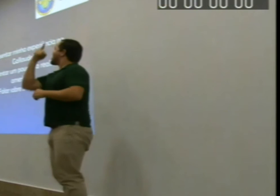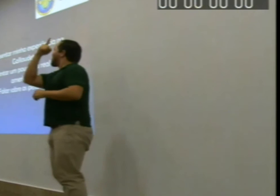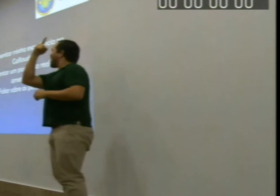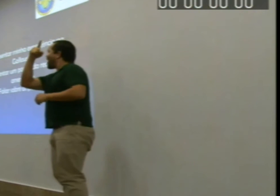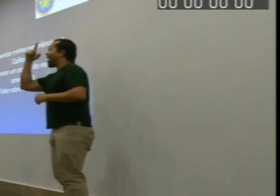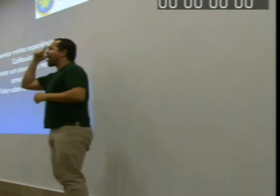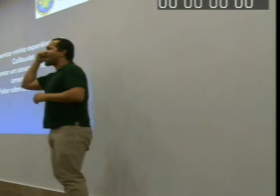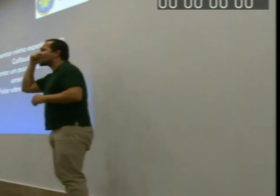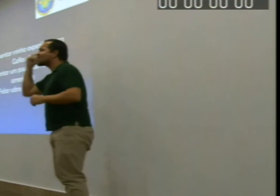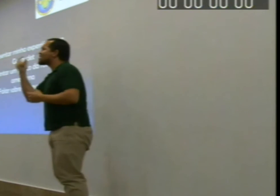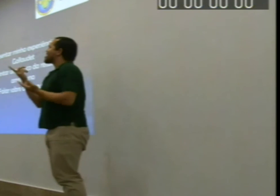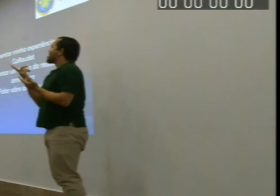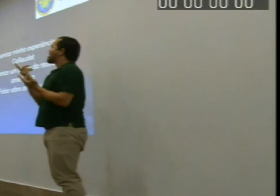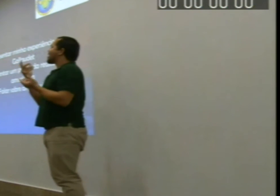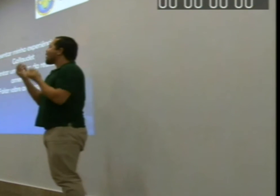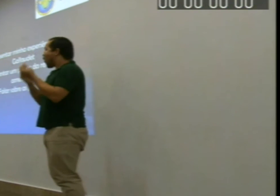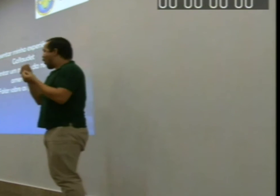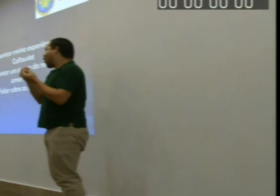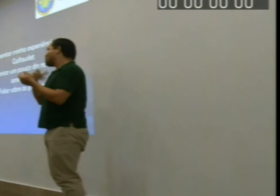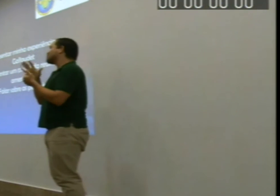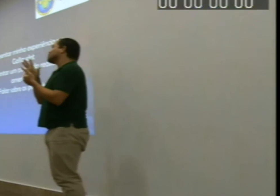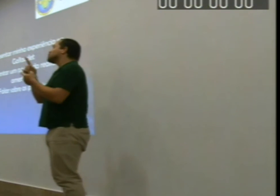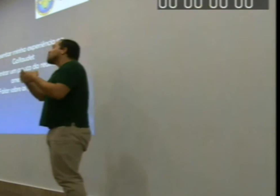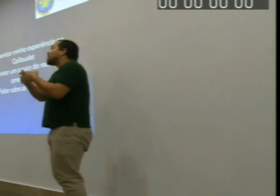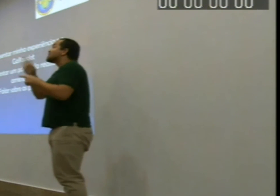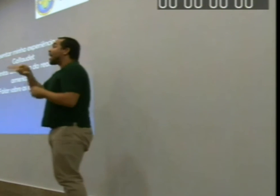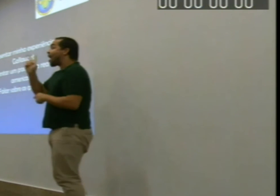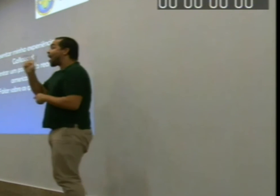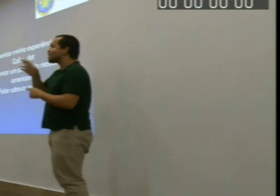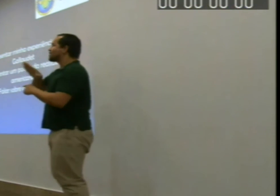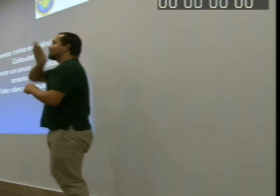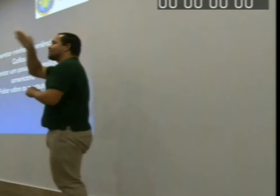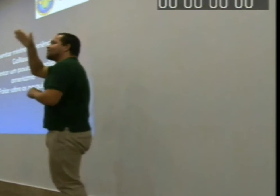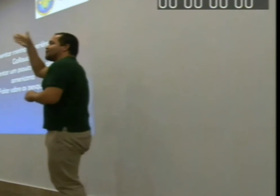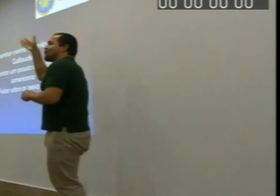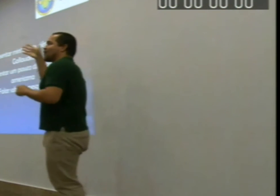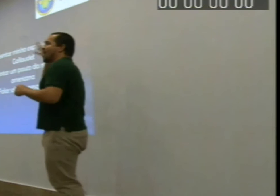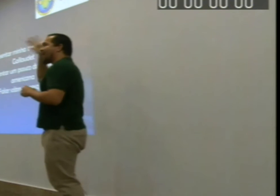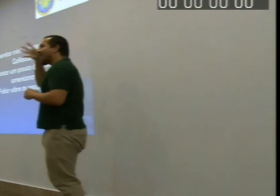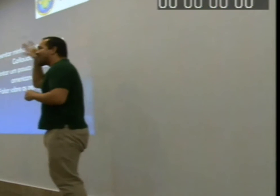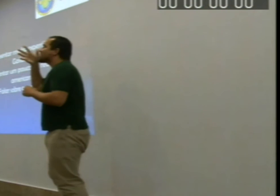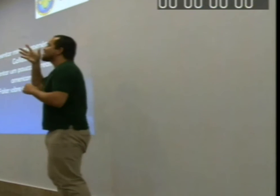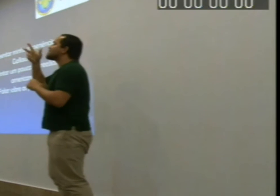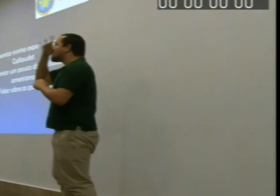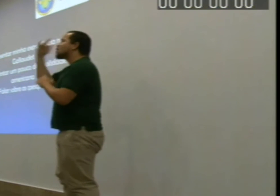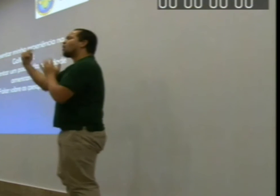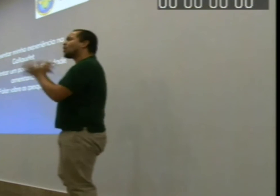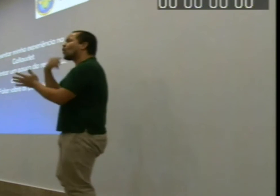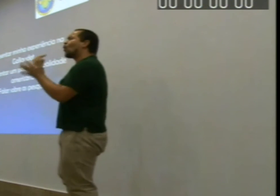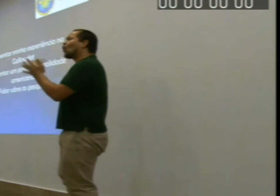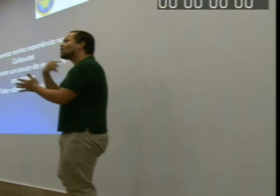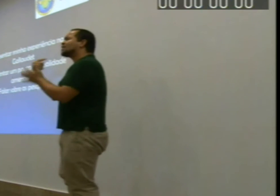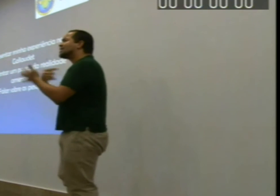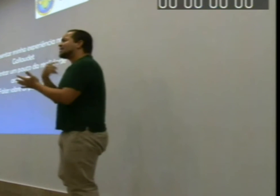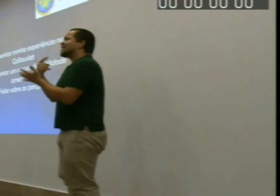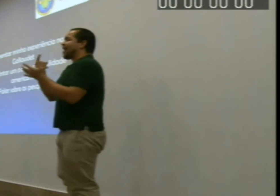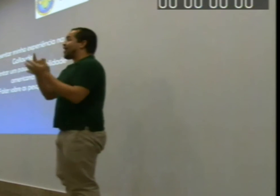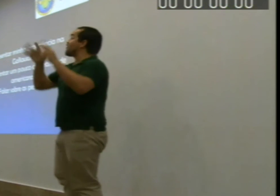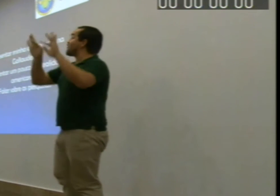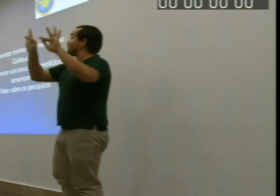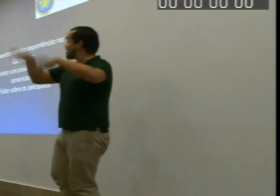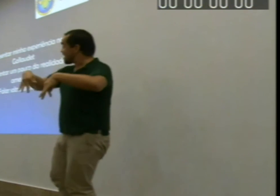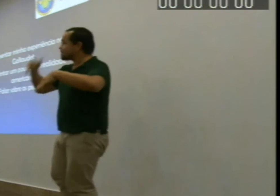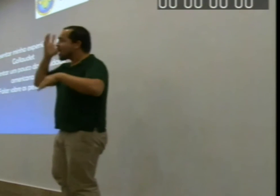lá como foram essas experiências na galaud como eu sempre fui em diversas palestras como que as pessoas